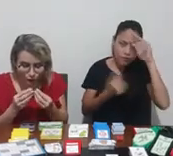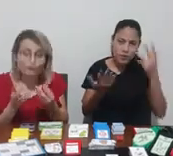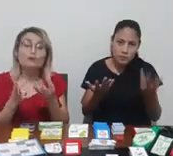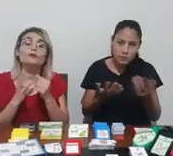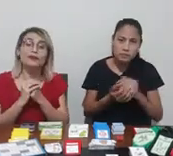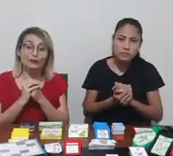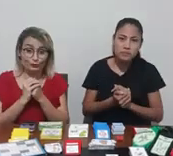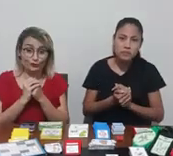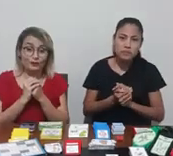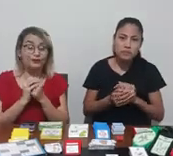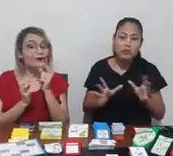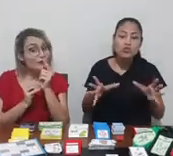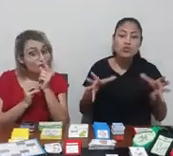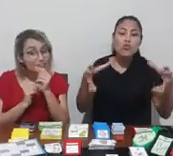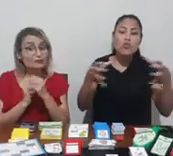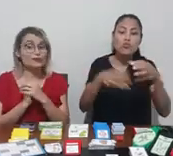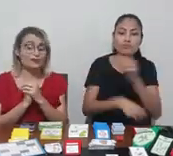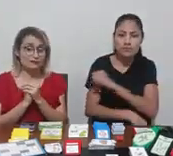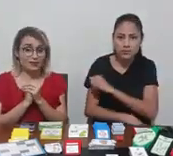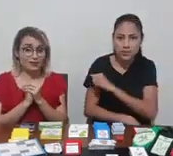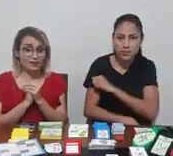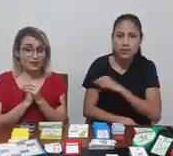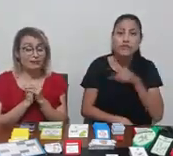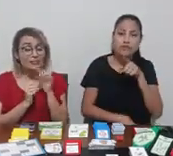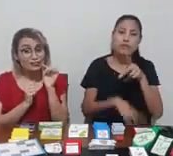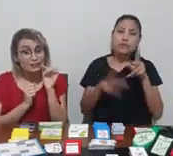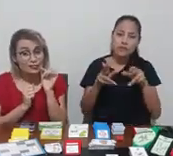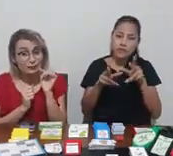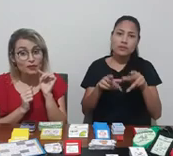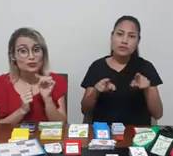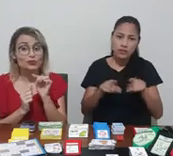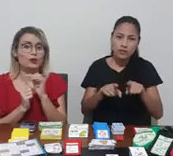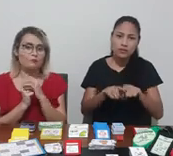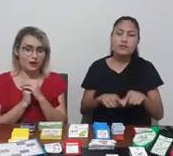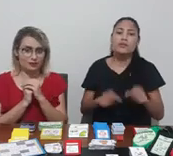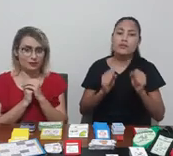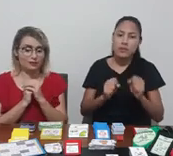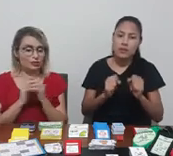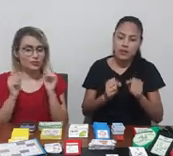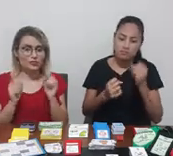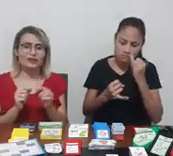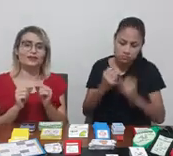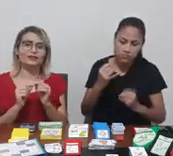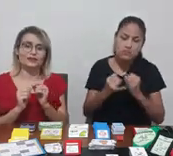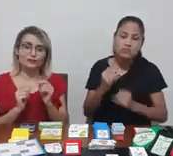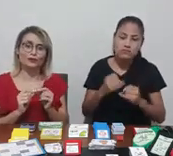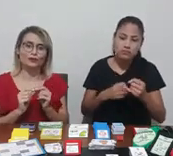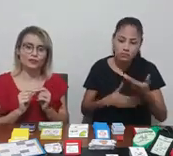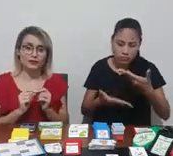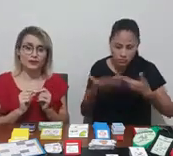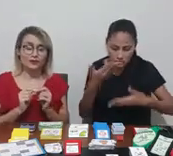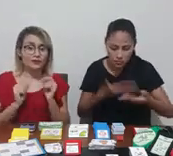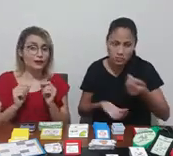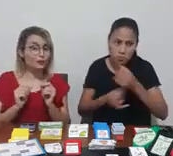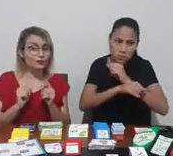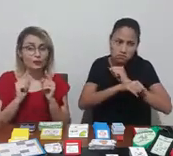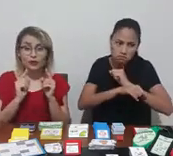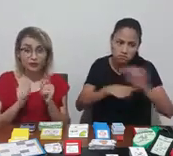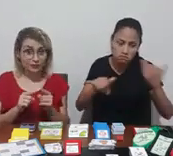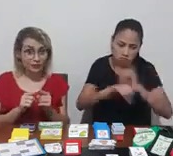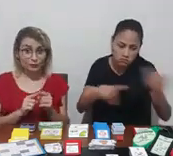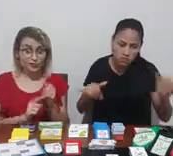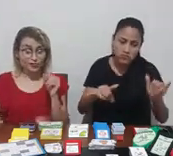nosso formigueiro. Então, faça você também a sua parte, socialize, divulgue. Então,